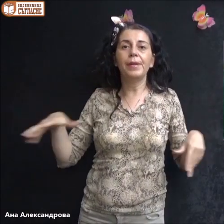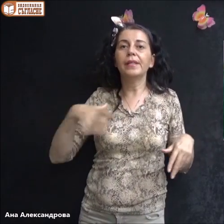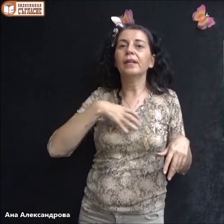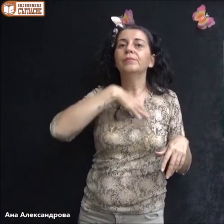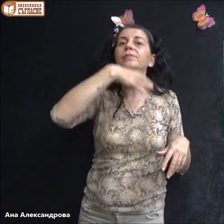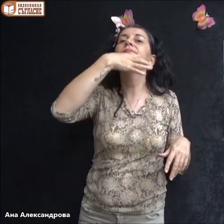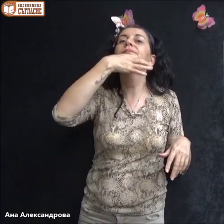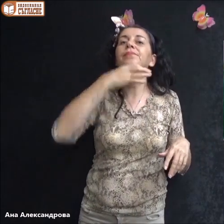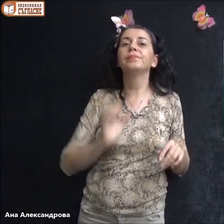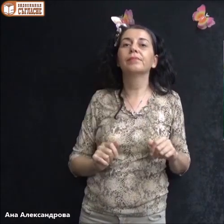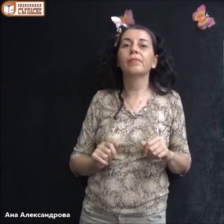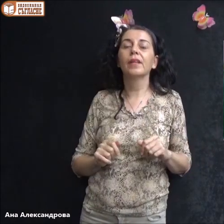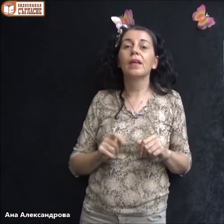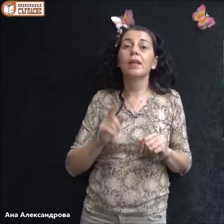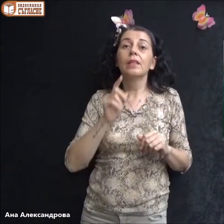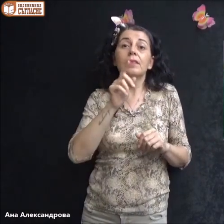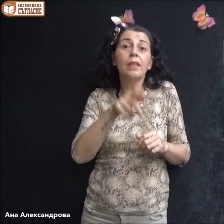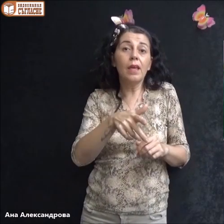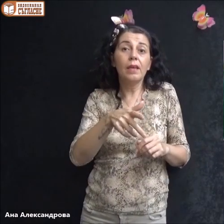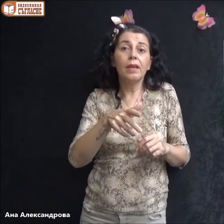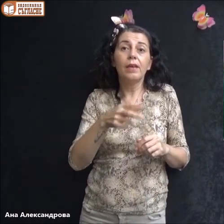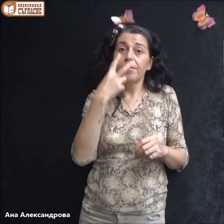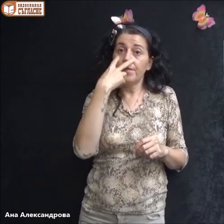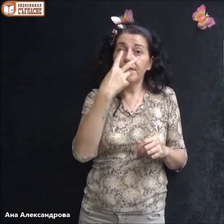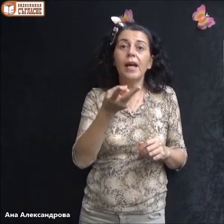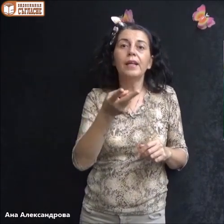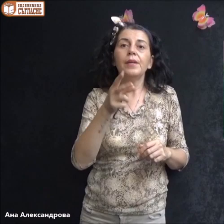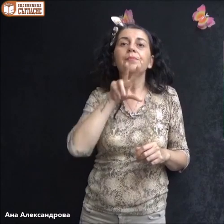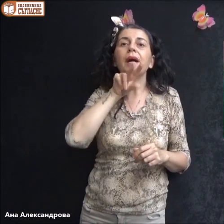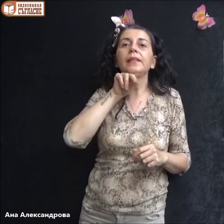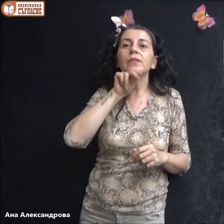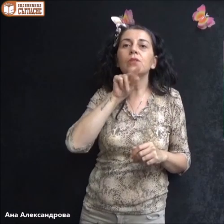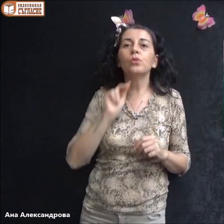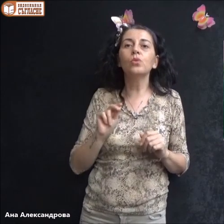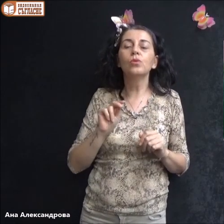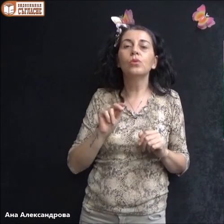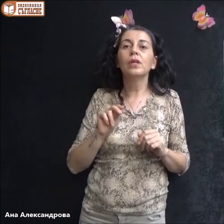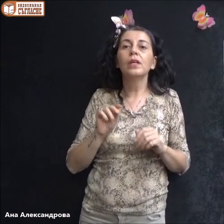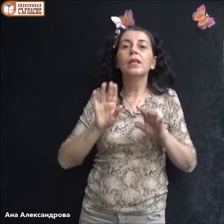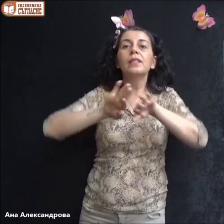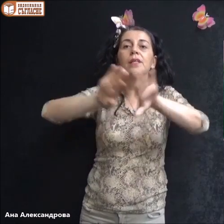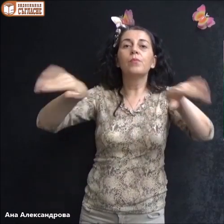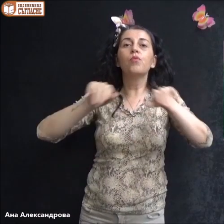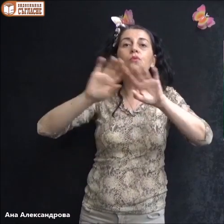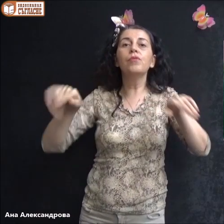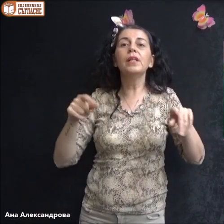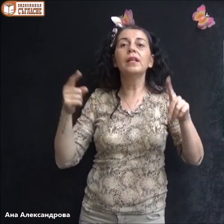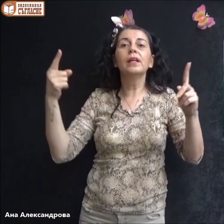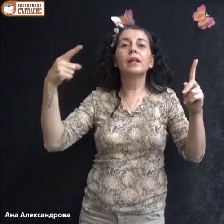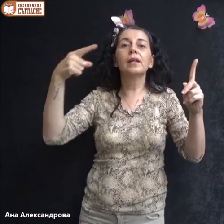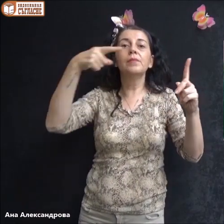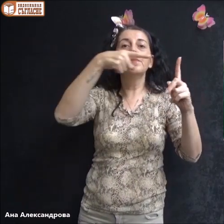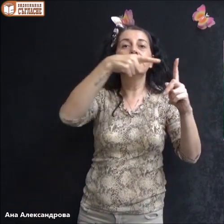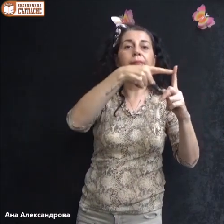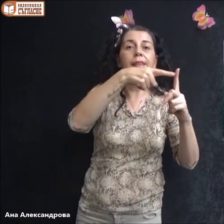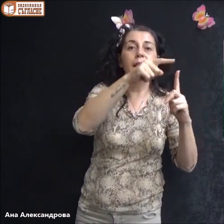лебеда. Те видяли патенцето и заплували към